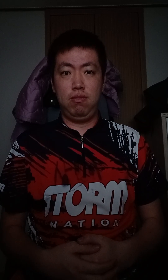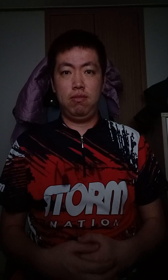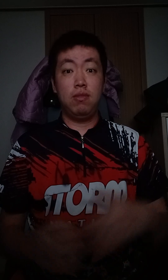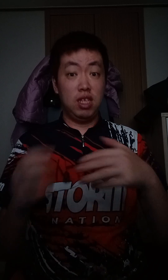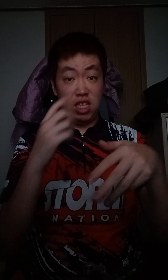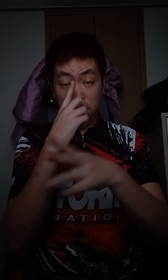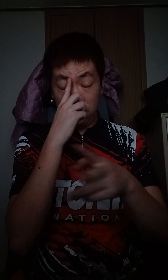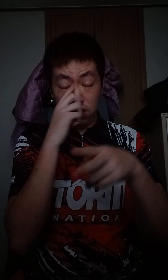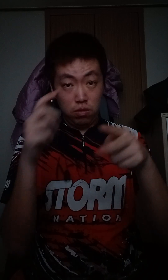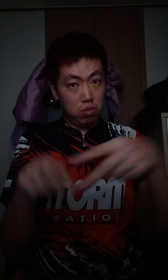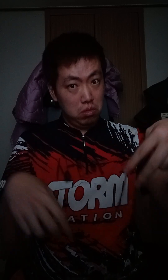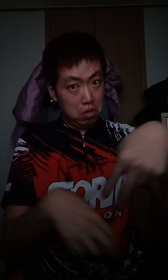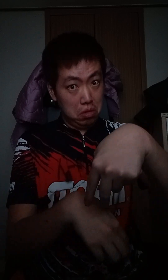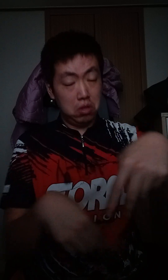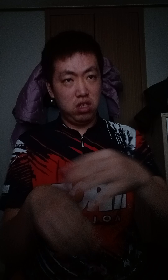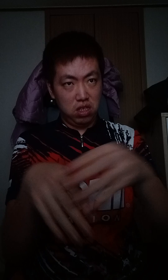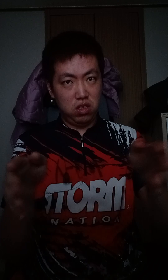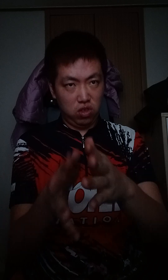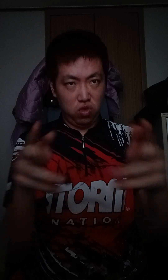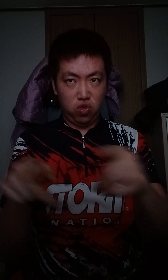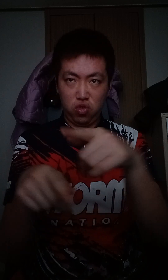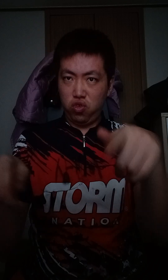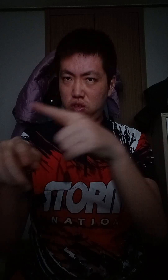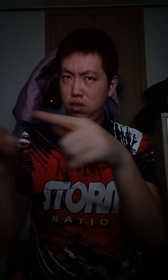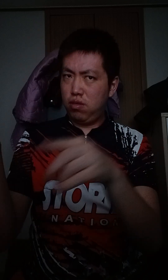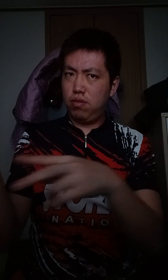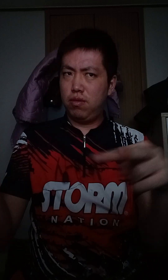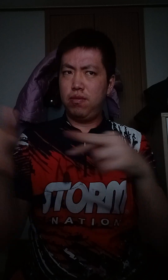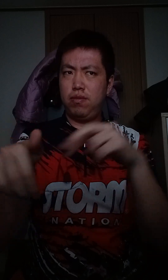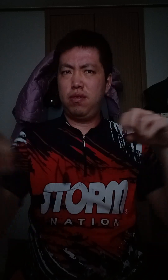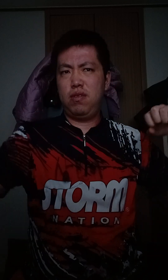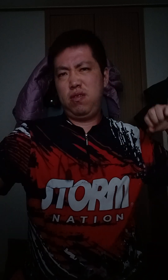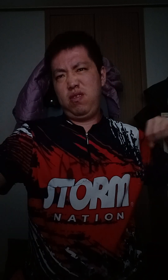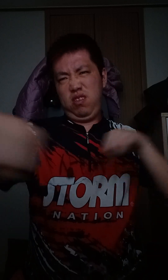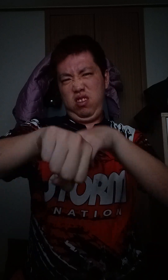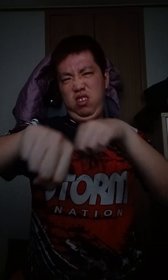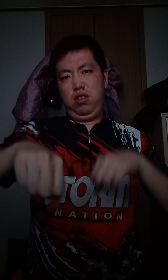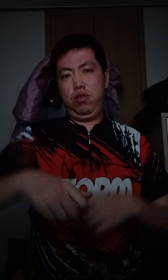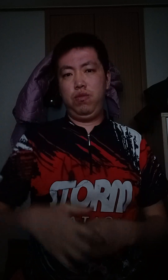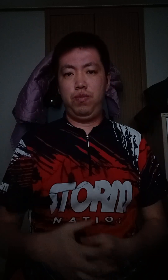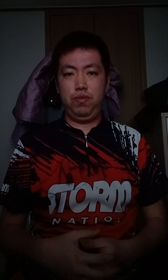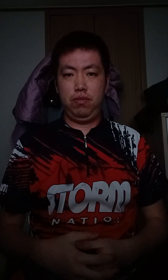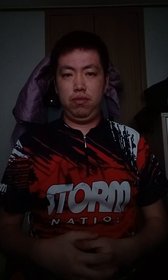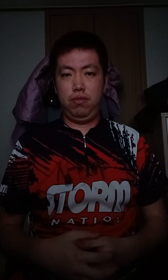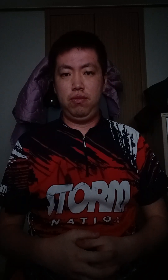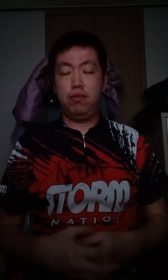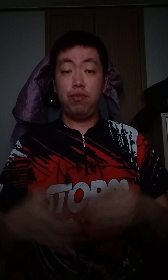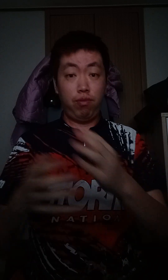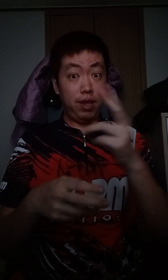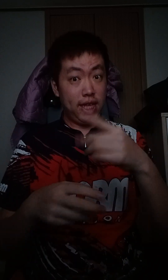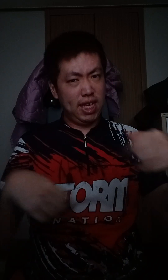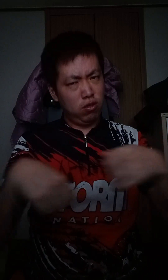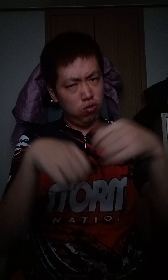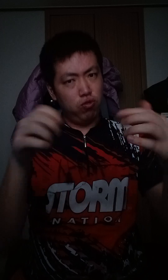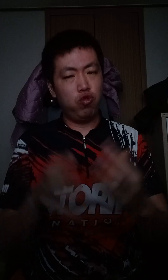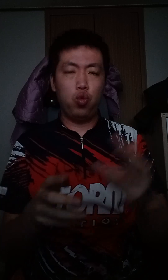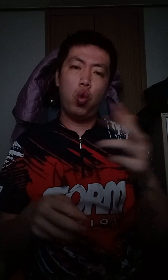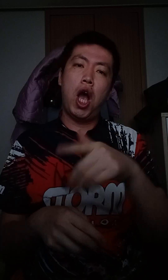달리던 버스가 도로 한쪽에 주차돼 있는 화물차를 그대로 들이받습니다. 사고 충격으로 화물차는 인도